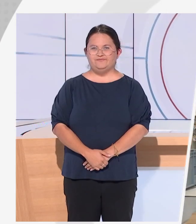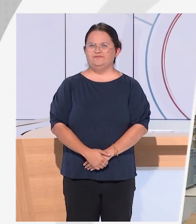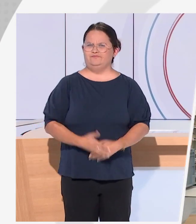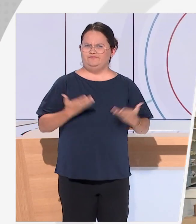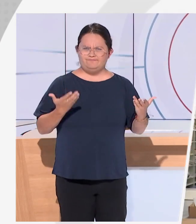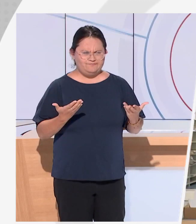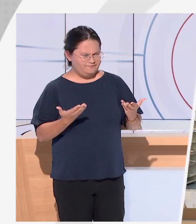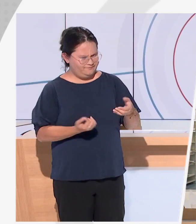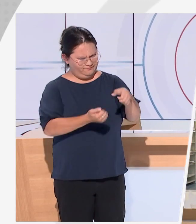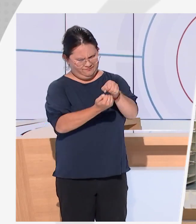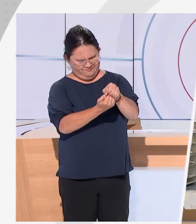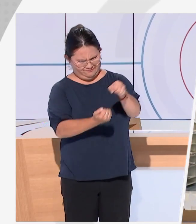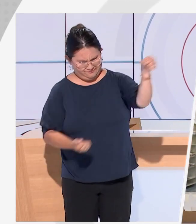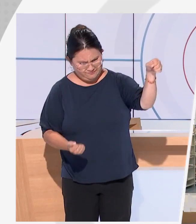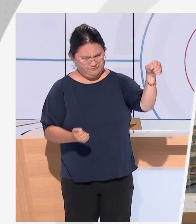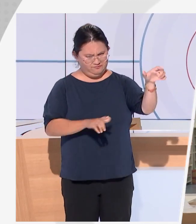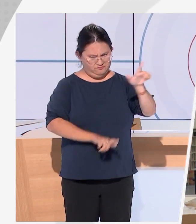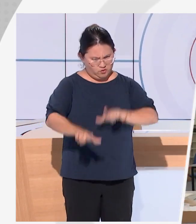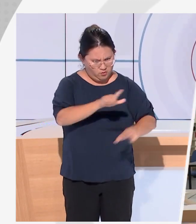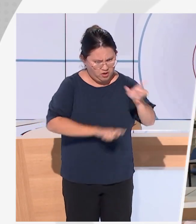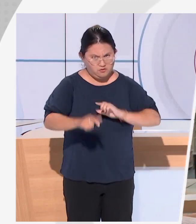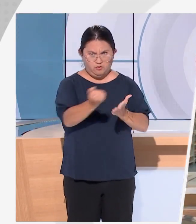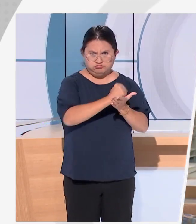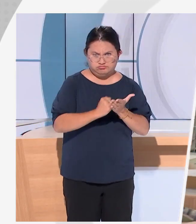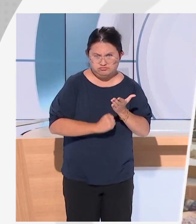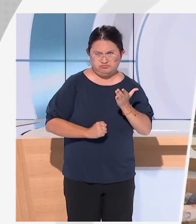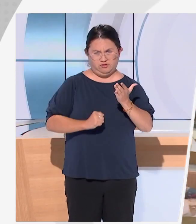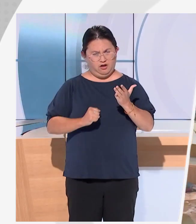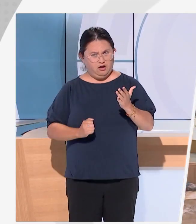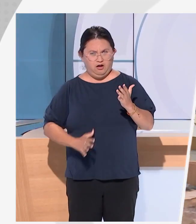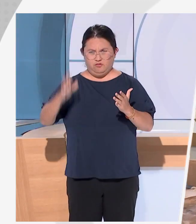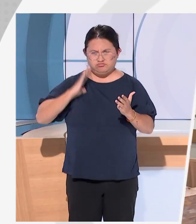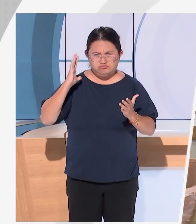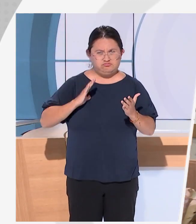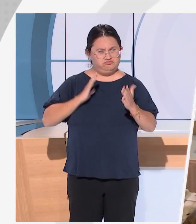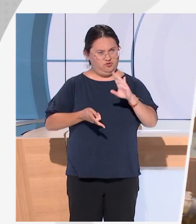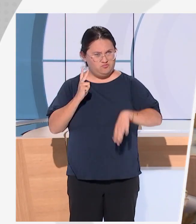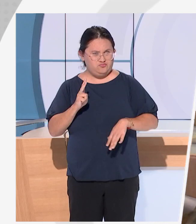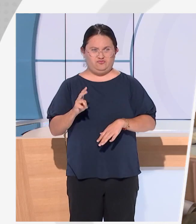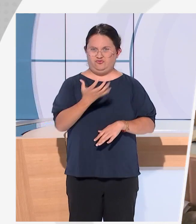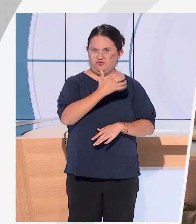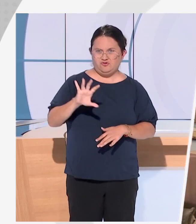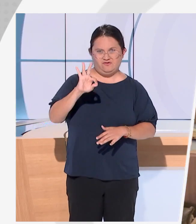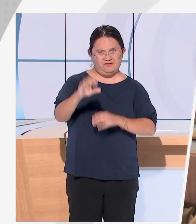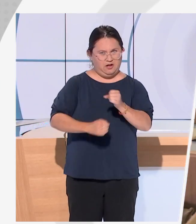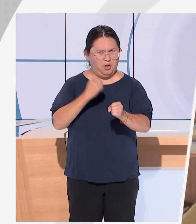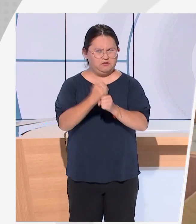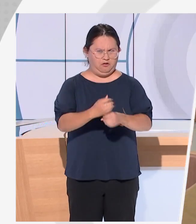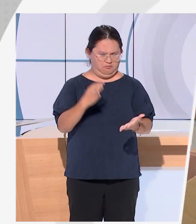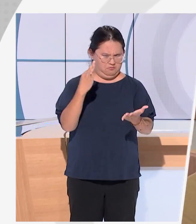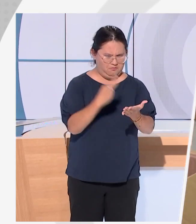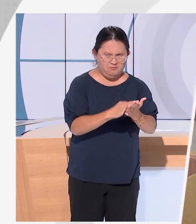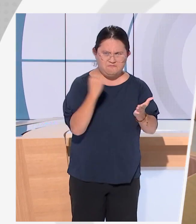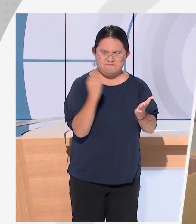C'est le fameux Un bail de ferme rédigé il y a plus de 550 ans avec un seau de cire encore accroché. La découverte est spectaculaire.